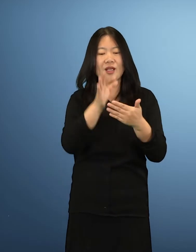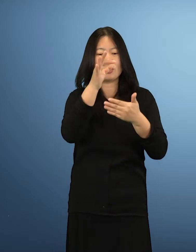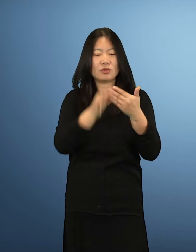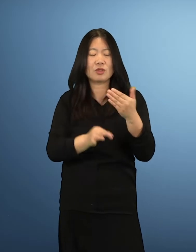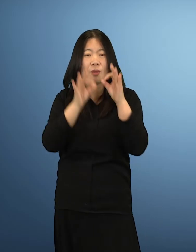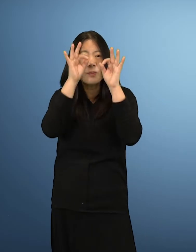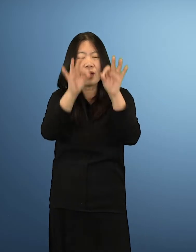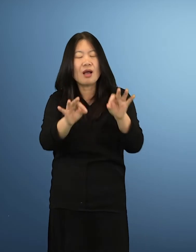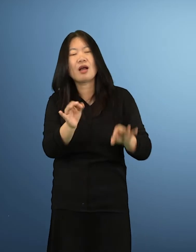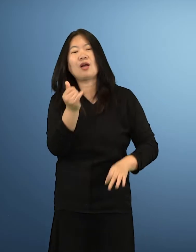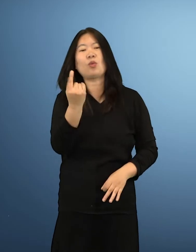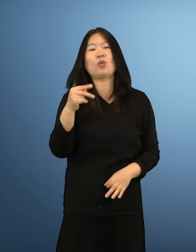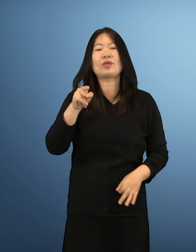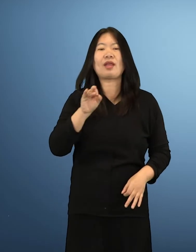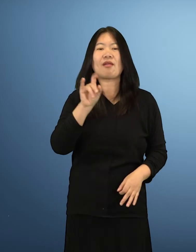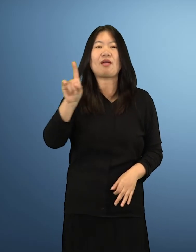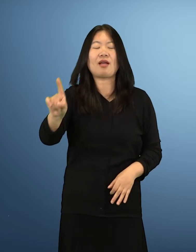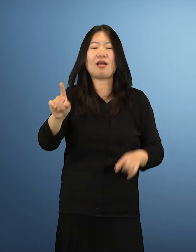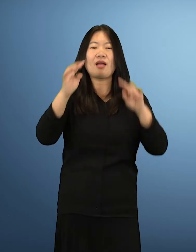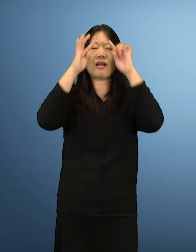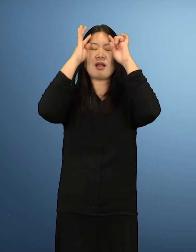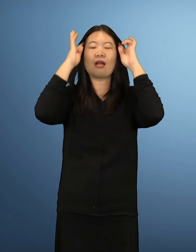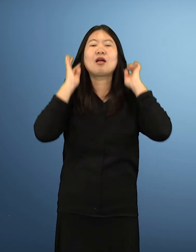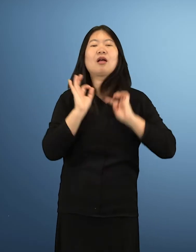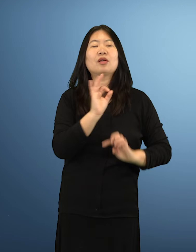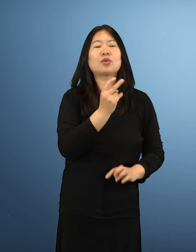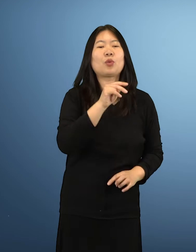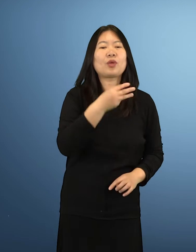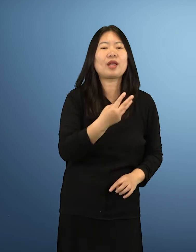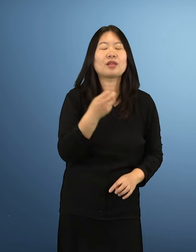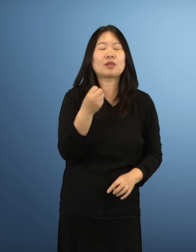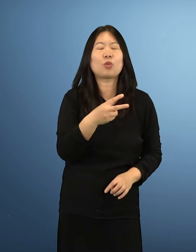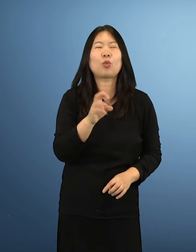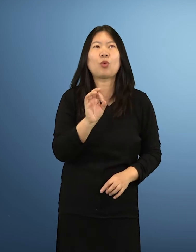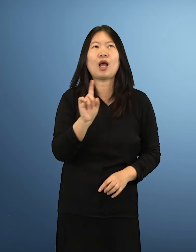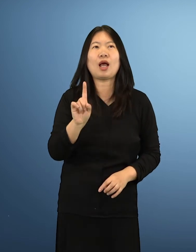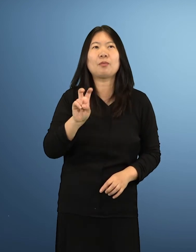보면 호세아, 요엘, 아모스입니다.